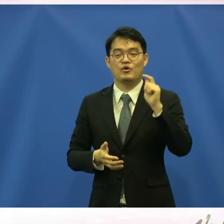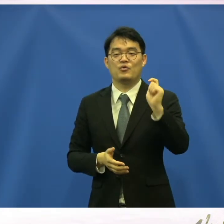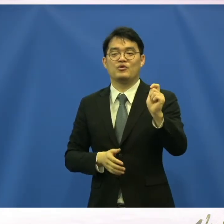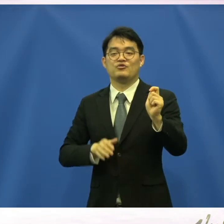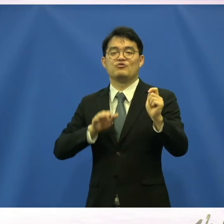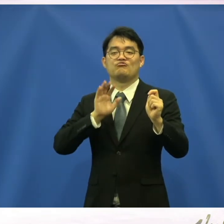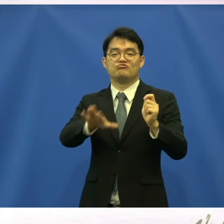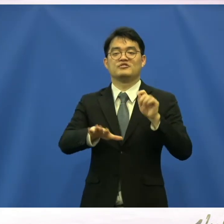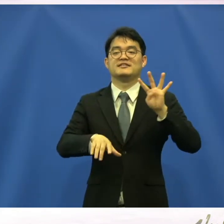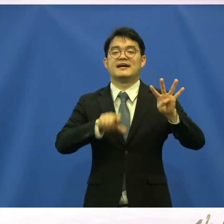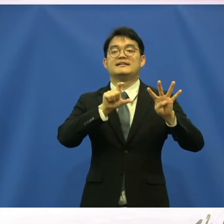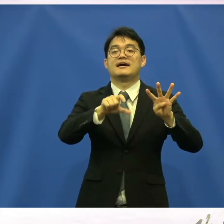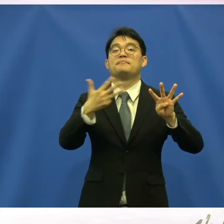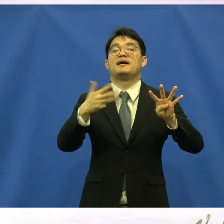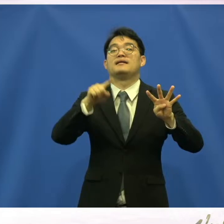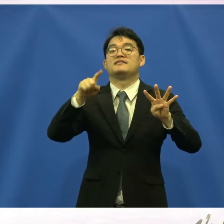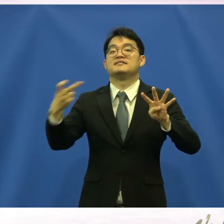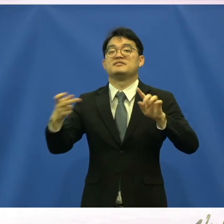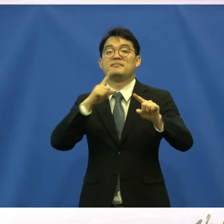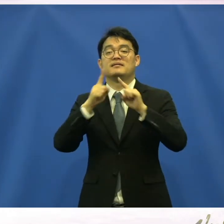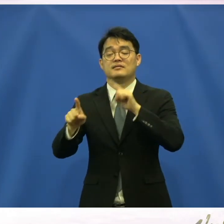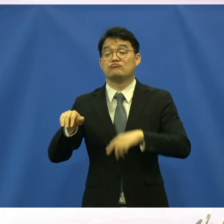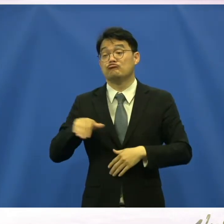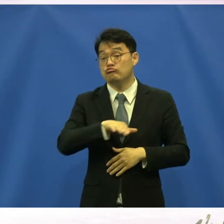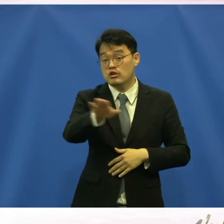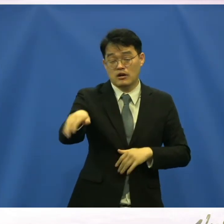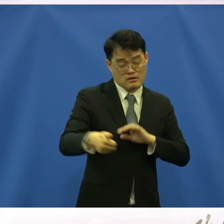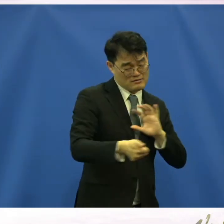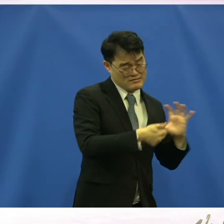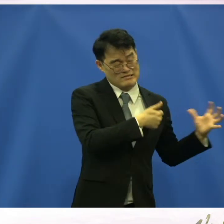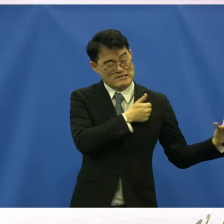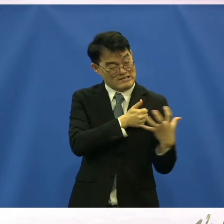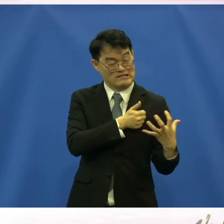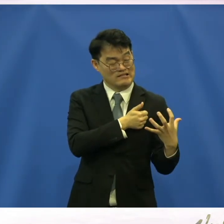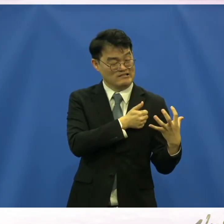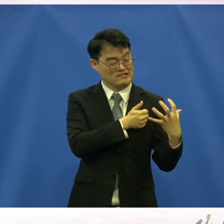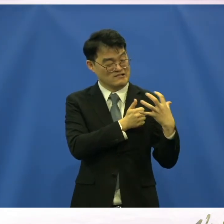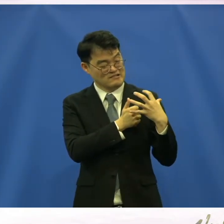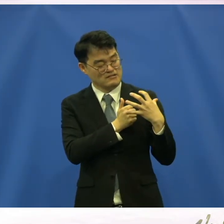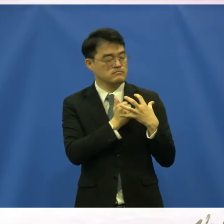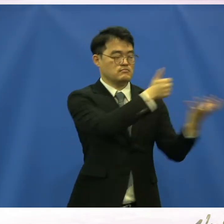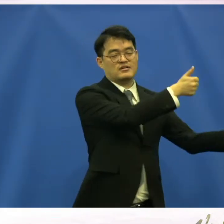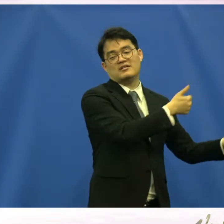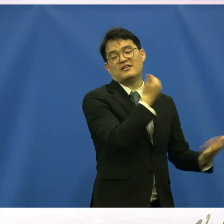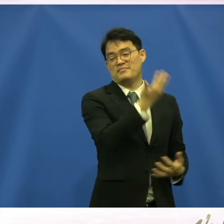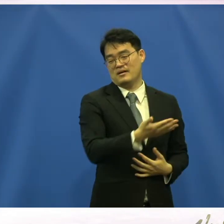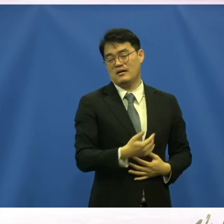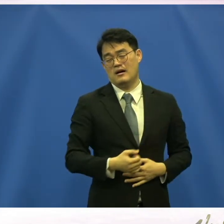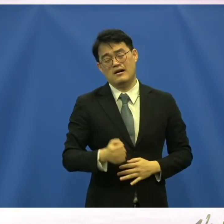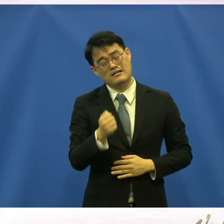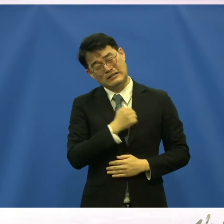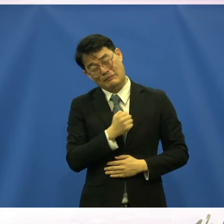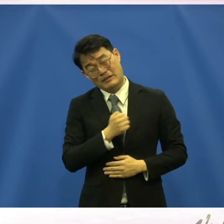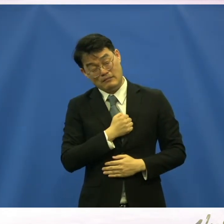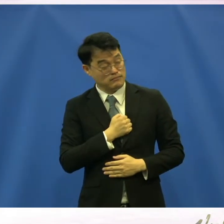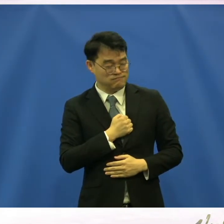보십시오. 우리가 사방으로 우겨쌈을 당하여도 쌓이지 아니하며 답답한 일을 당하여도 낙심하지